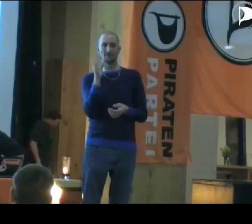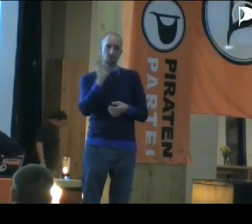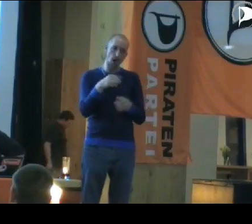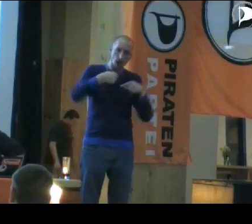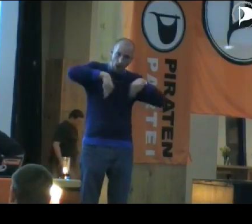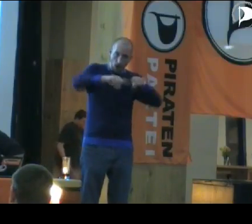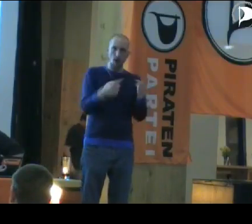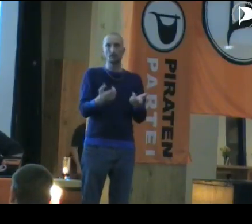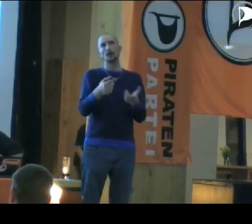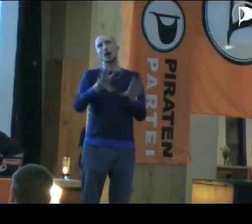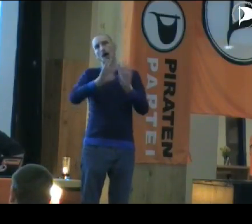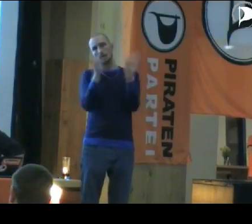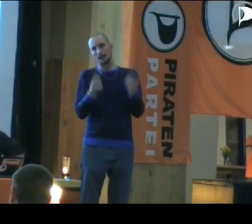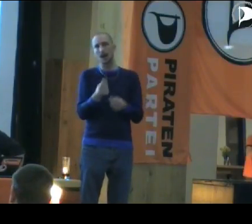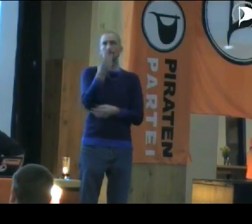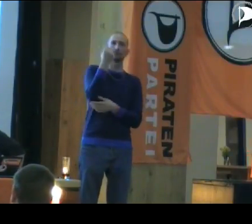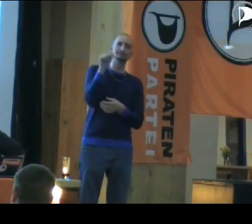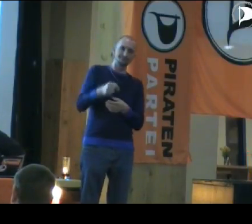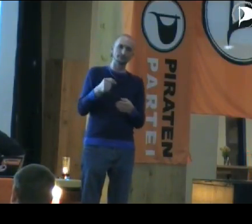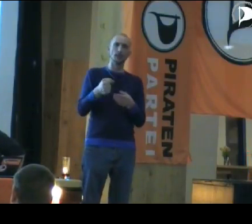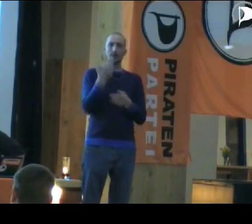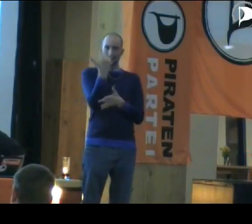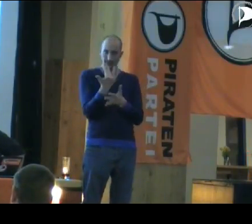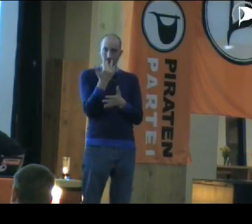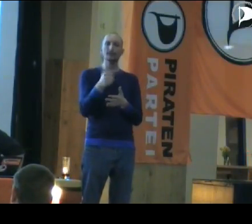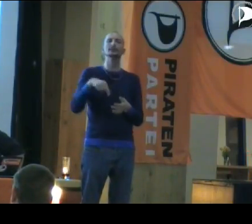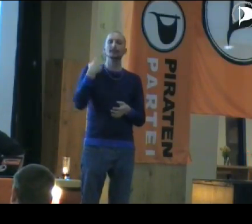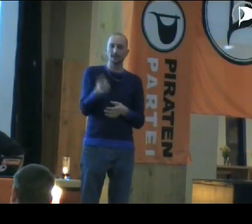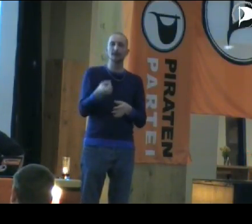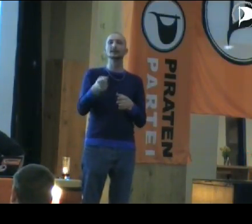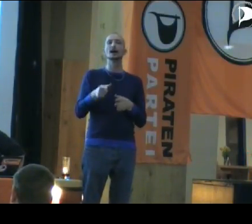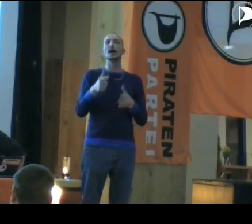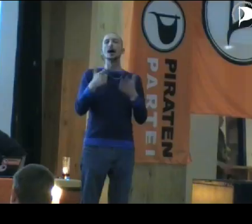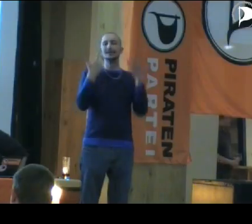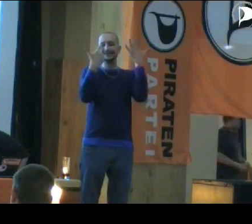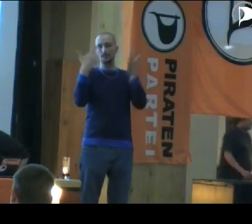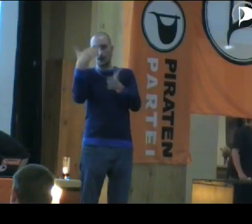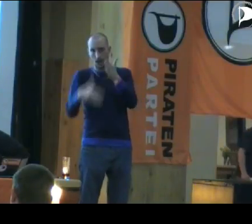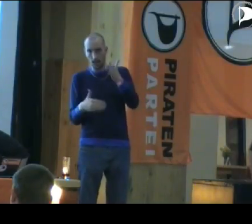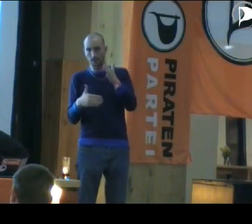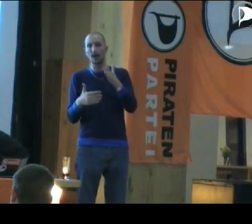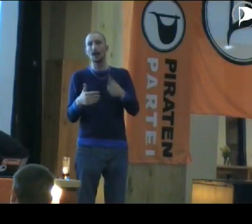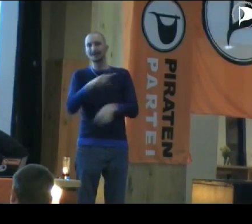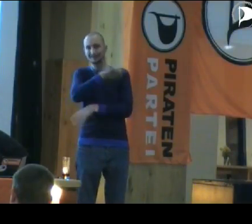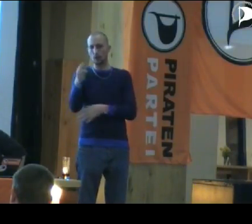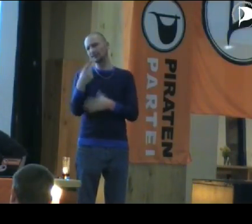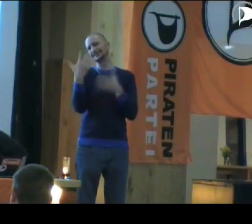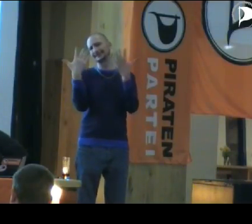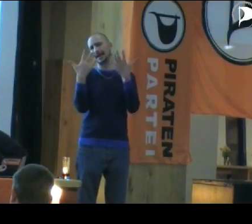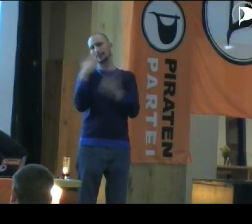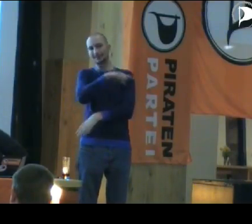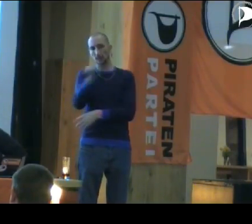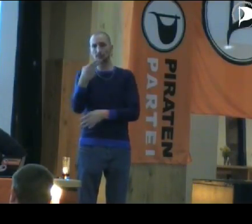einem anderen verhalten tausend bis zu über 10.000 deshalb weil er